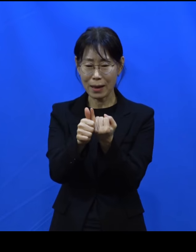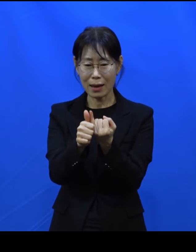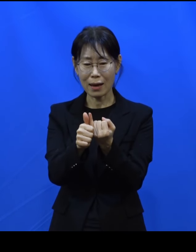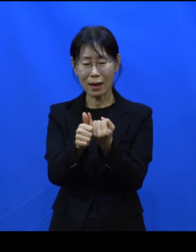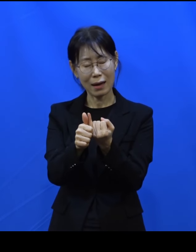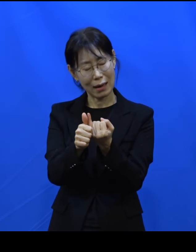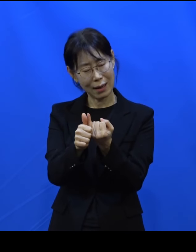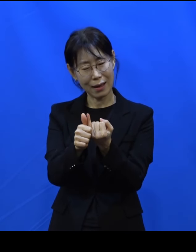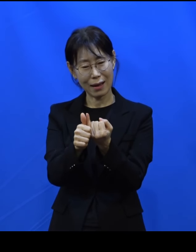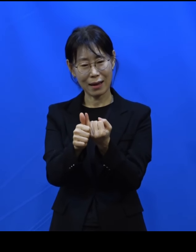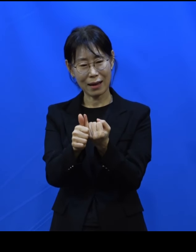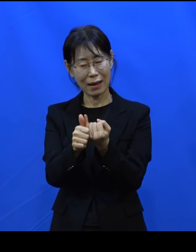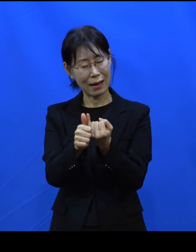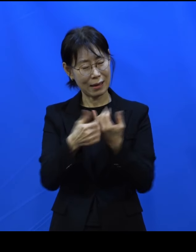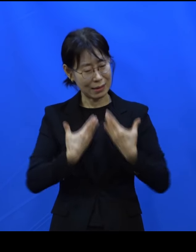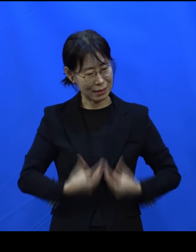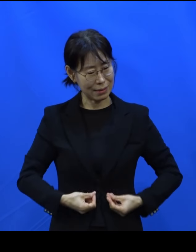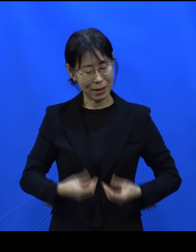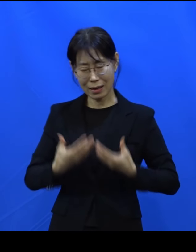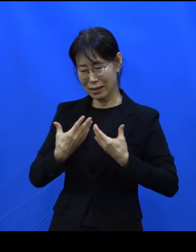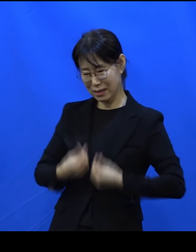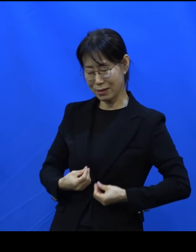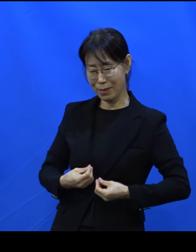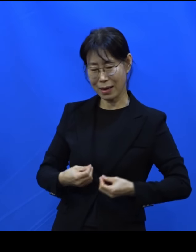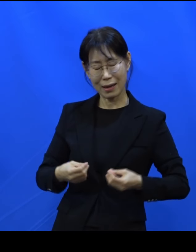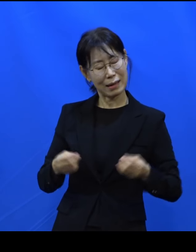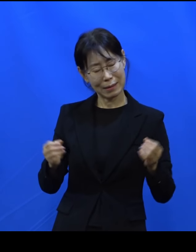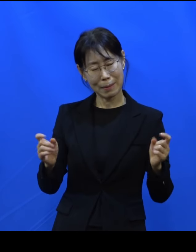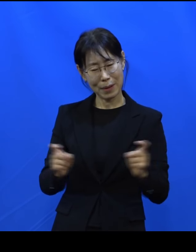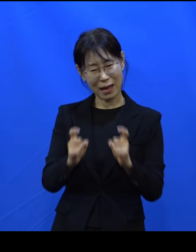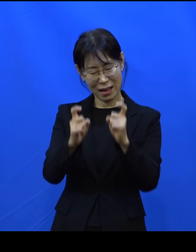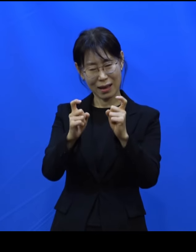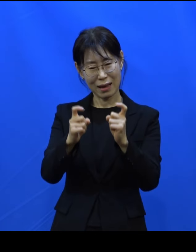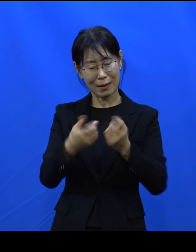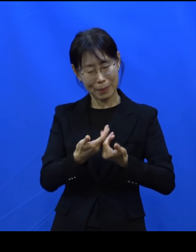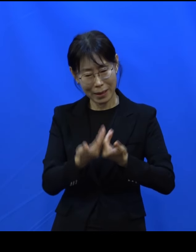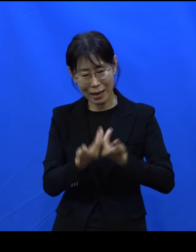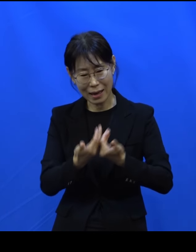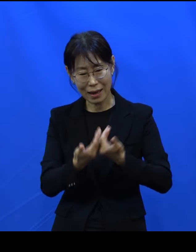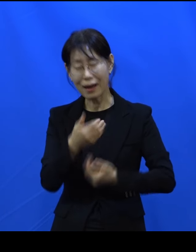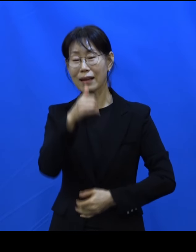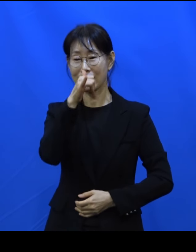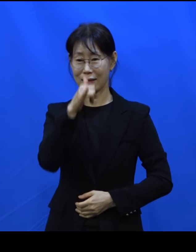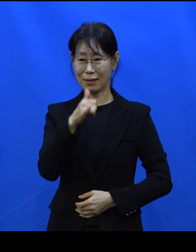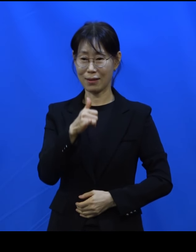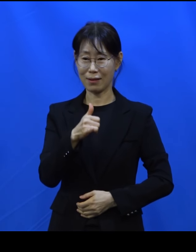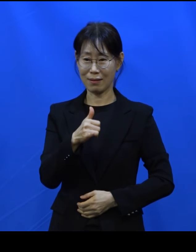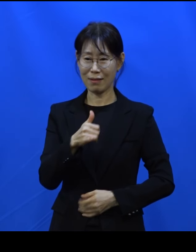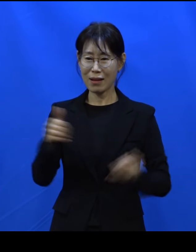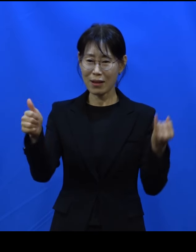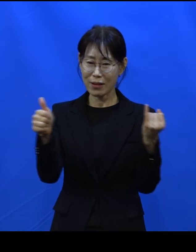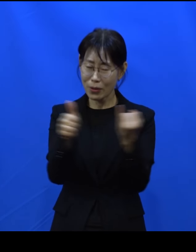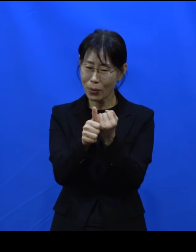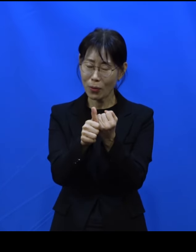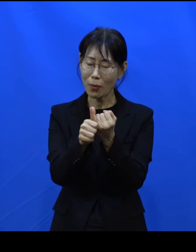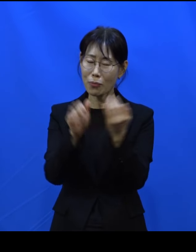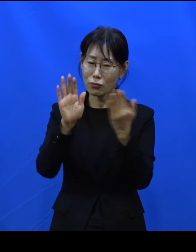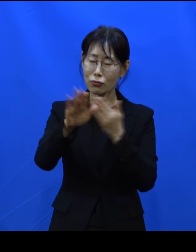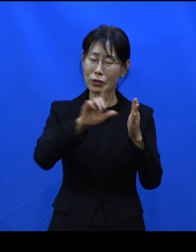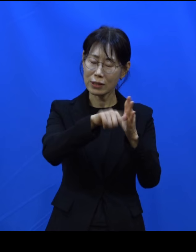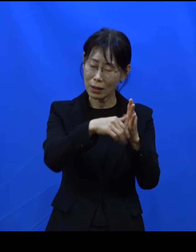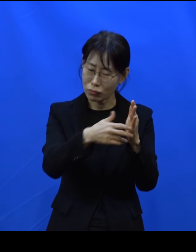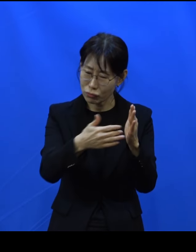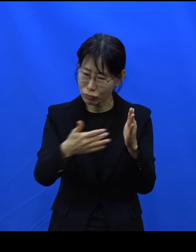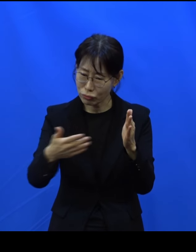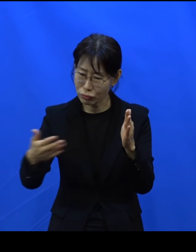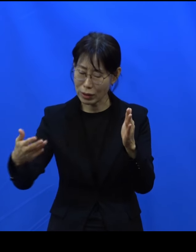맹세했던 대상이 변하고 상황도 변해요. 감정도 변해요. 여러분, 사랑은 감정으로만